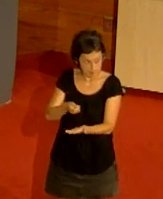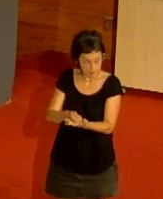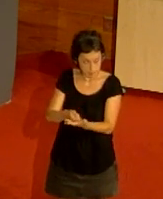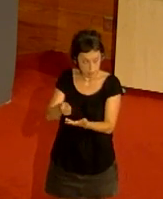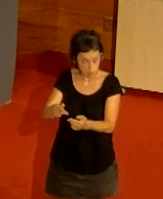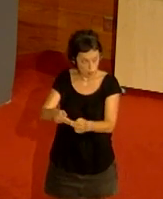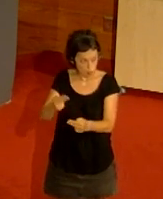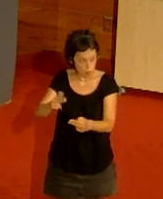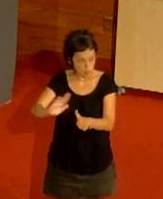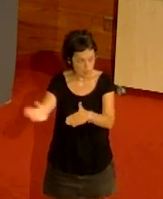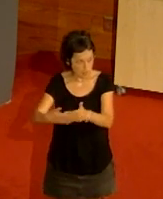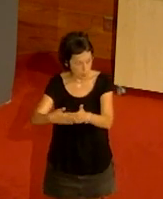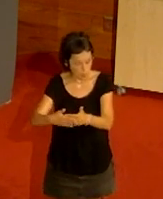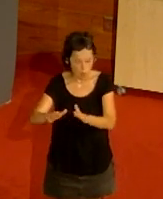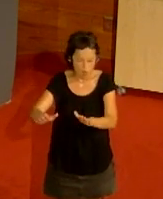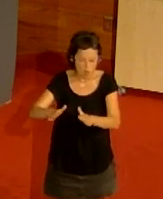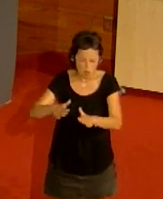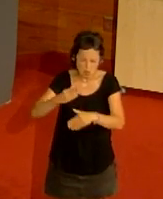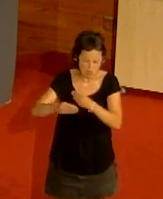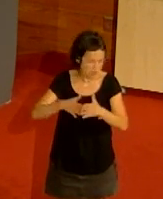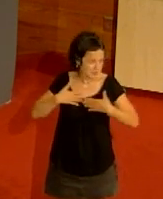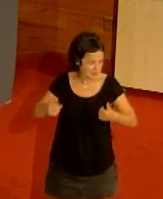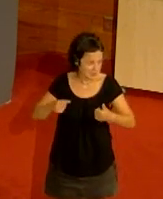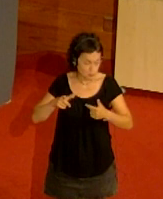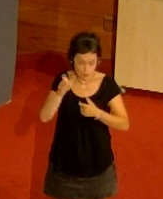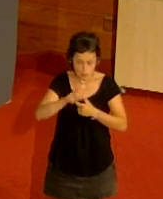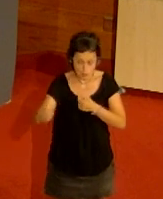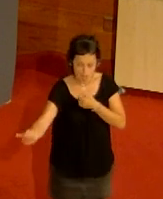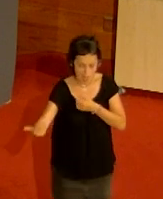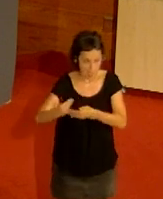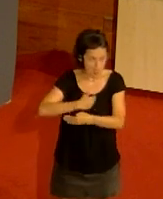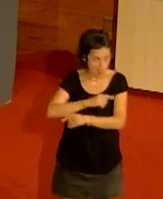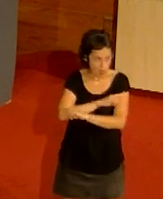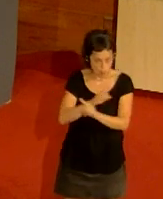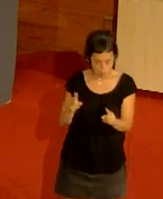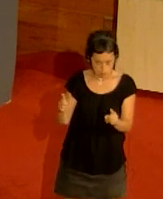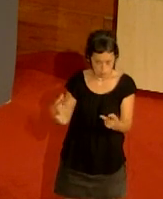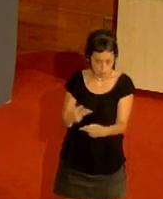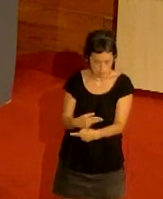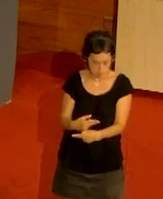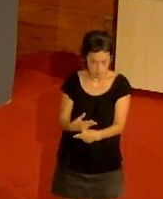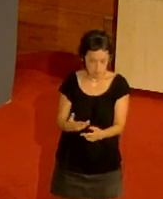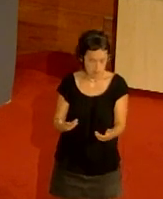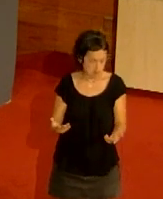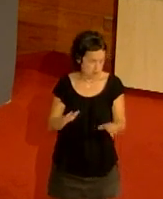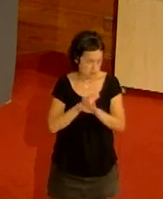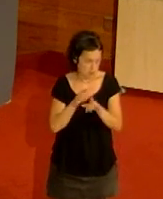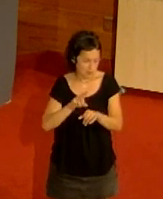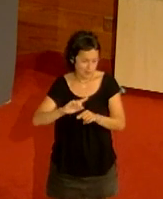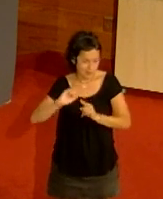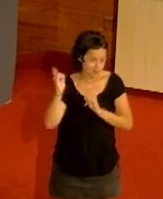frontera. O haz lo que quieras, pero que la gente no llegue aquí. Esto se te va a girar en contra sí o sí, lo